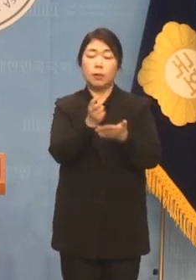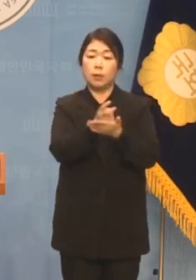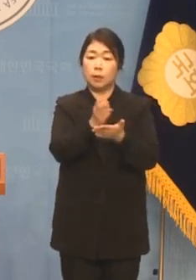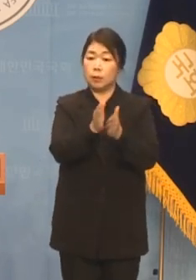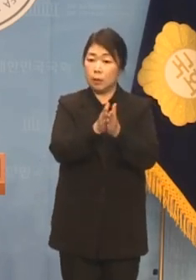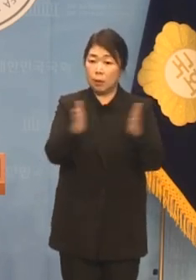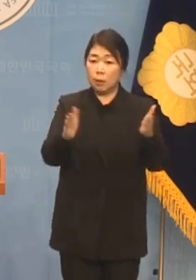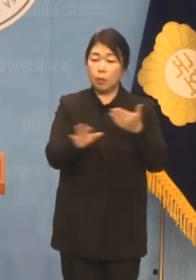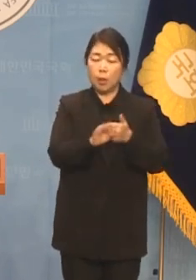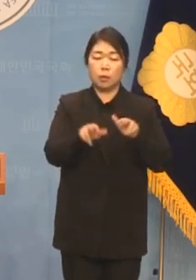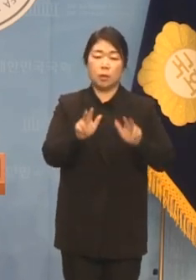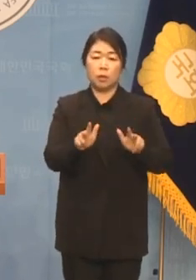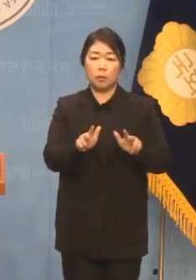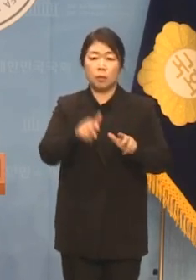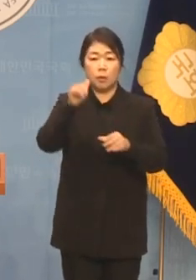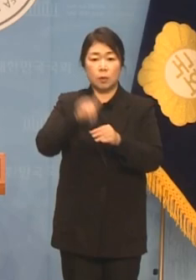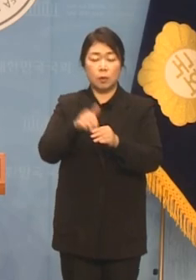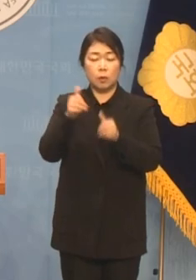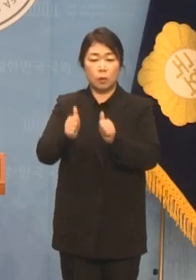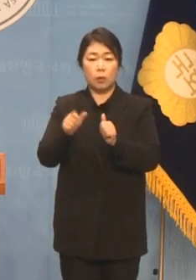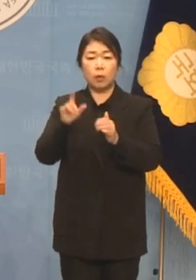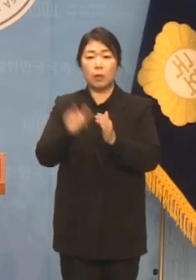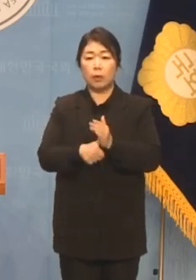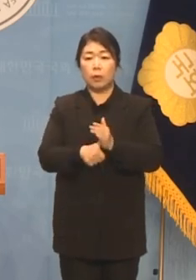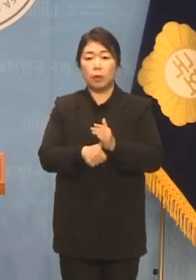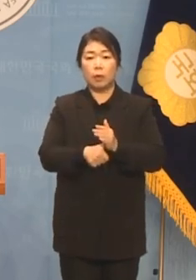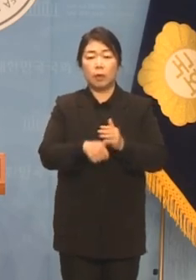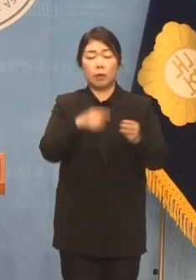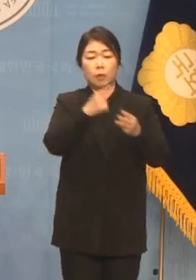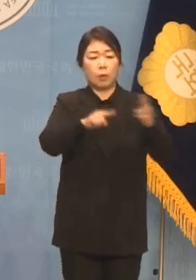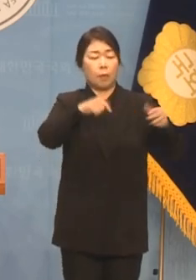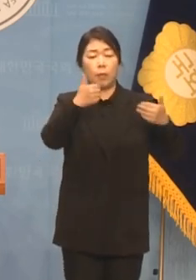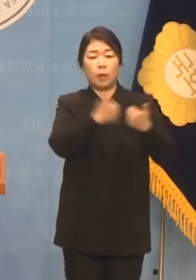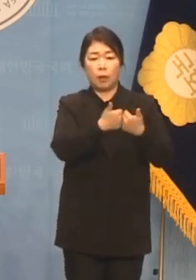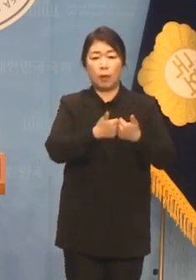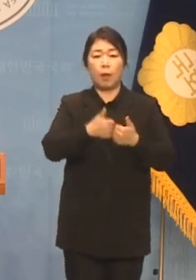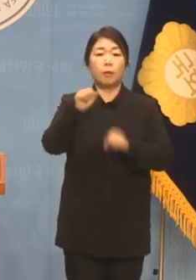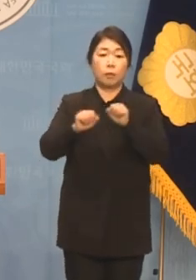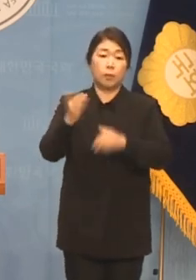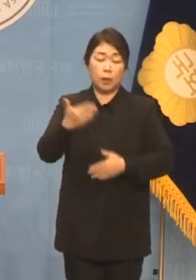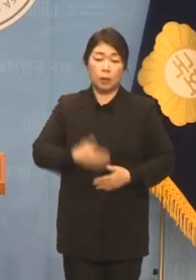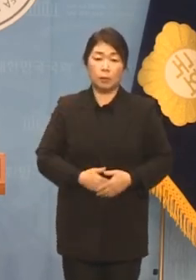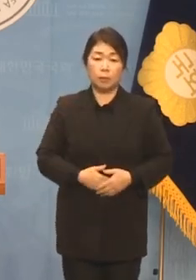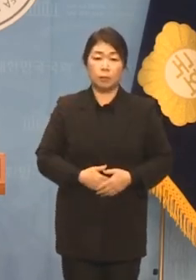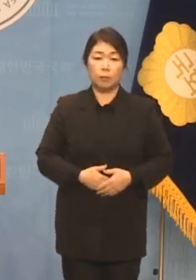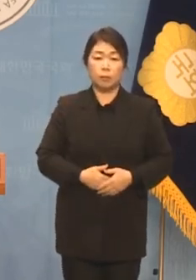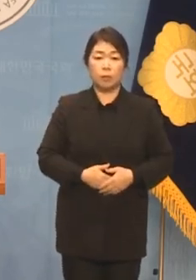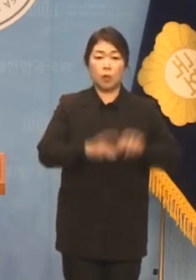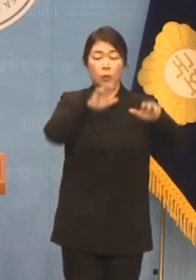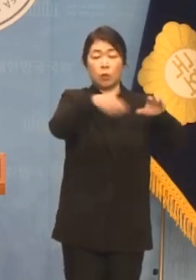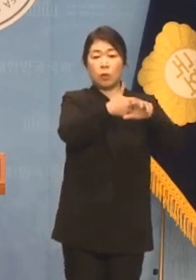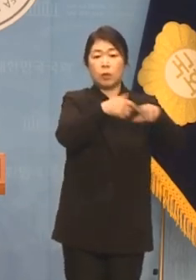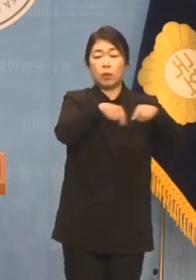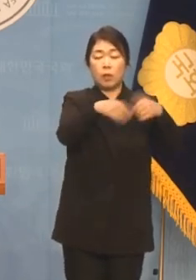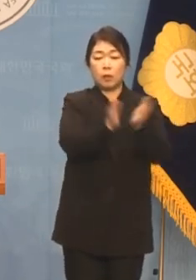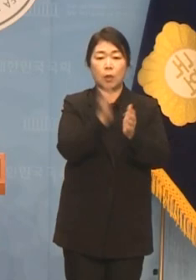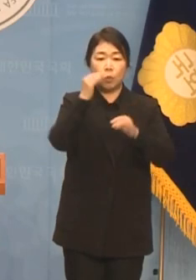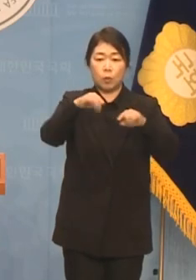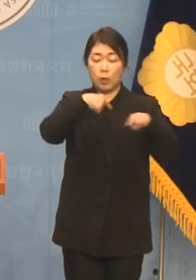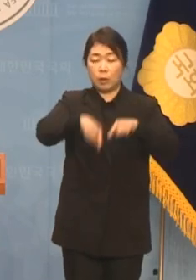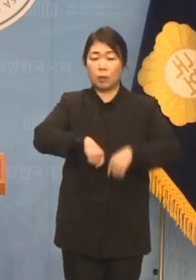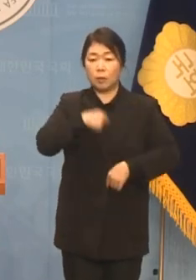이번 총선에서 반윤서 민생 연합의 핵심입니다 조국 혁신당 녹색 정의당 그리고 개혁